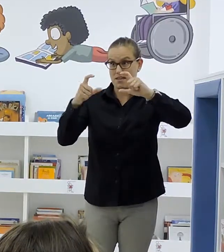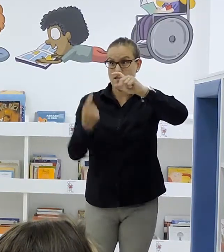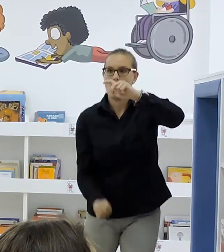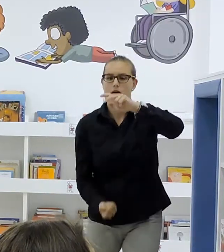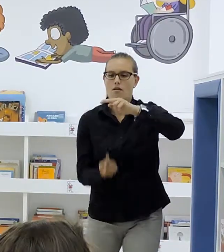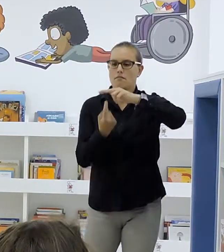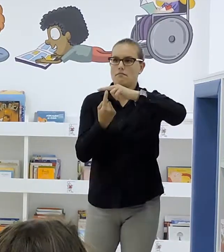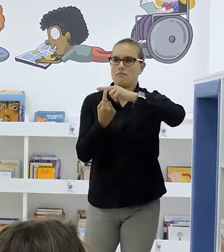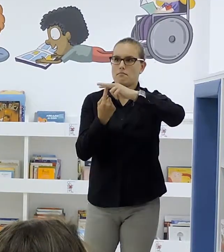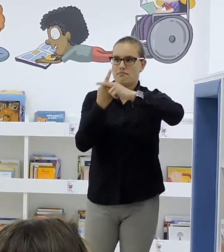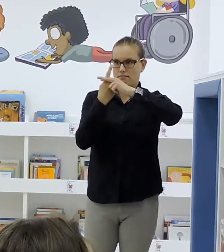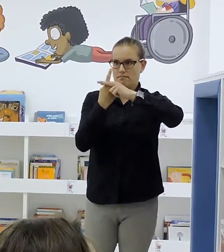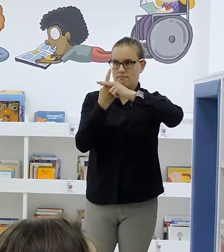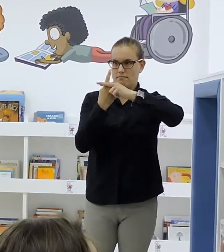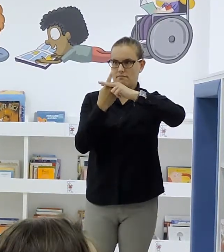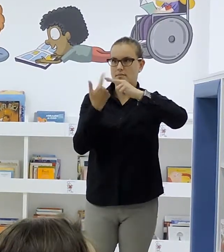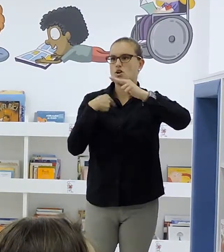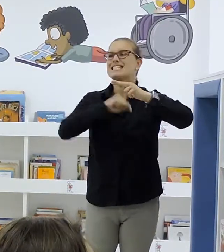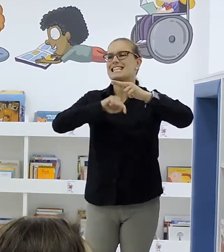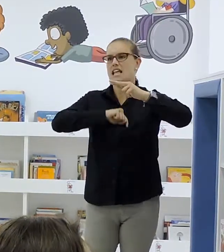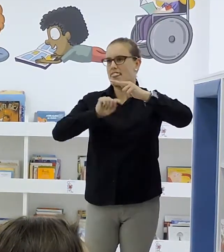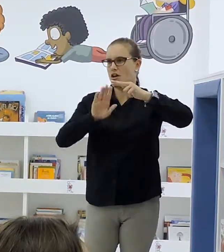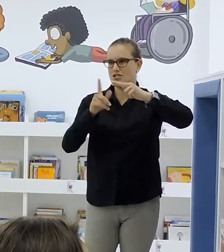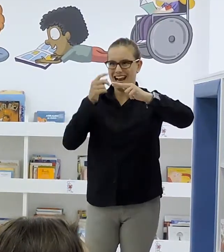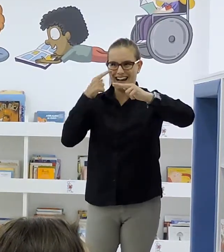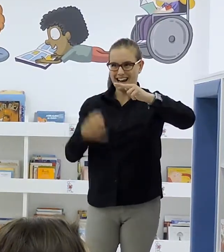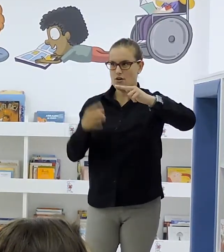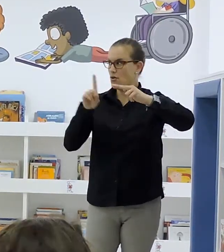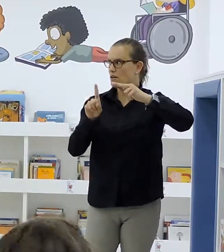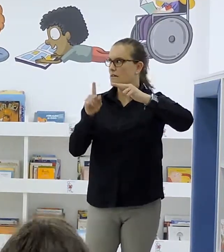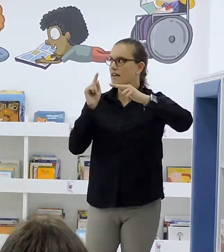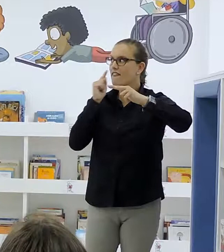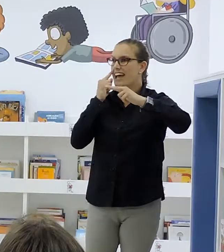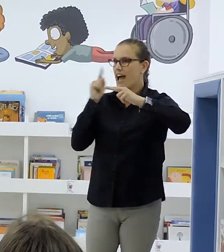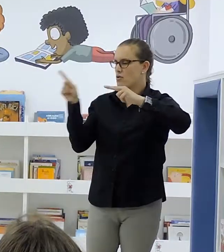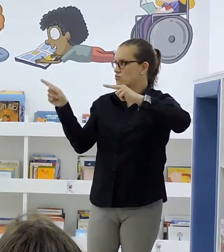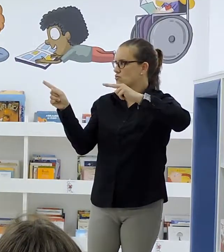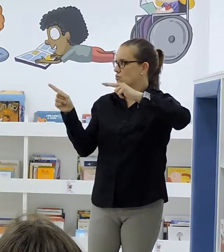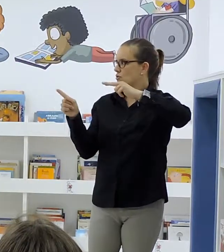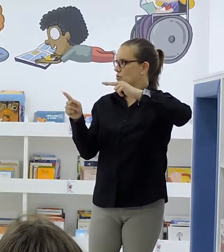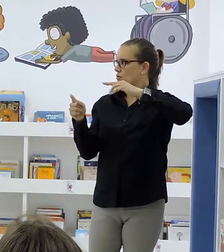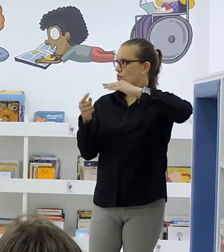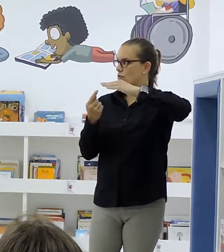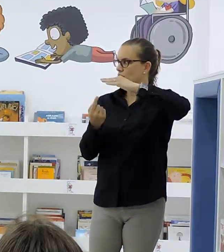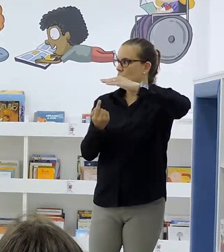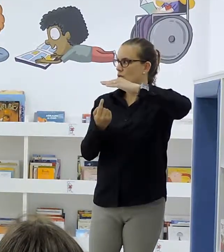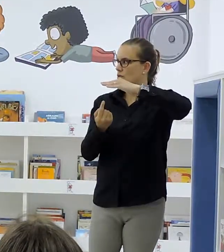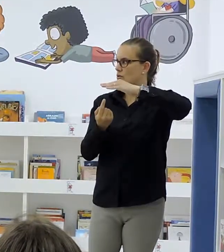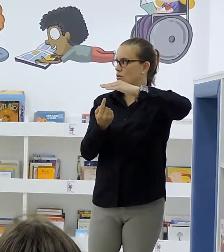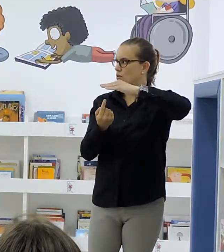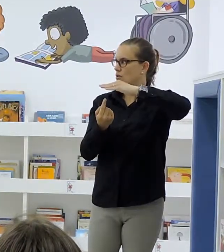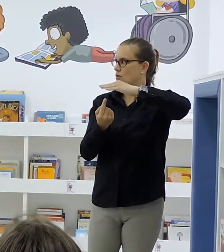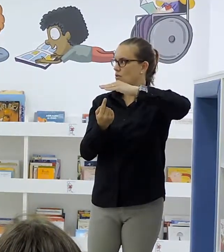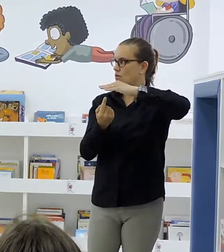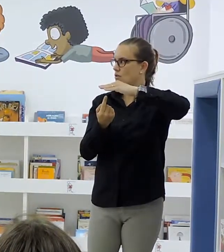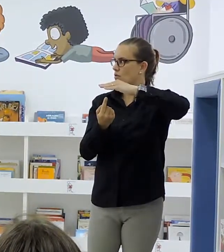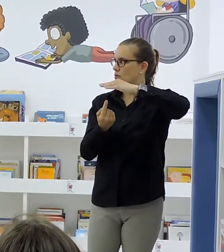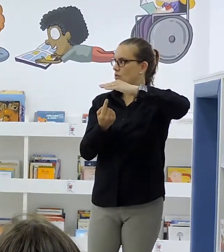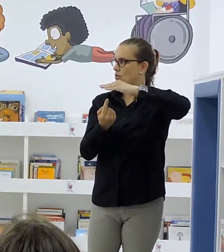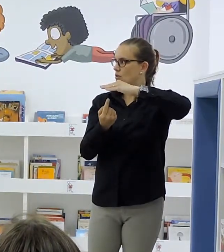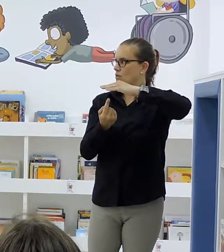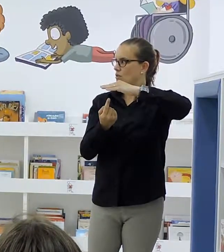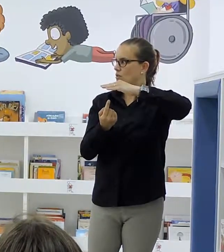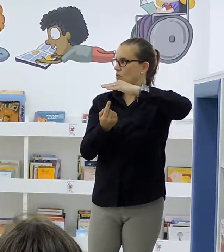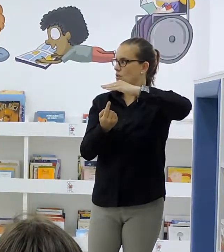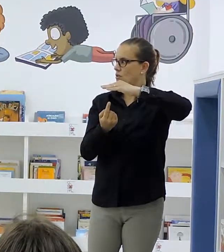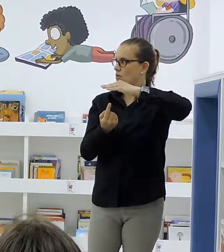atravesado. Y eso es una sensación, ¿vale? Así que fijaros muy bien, por esta zona tiene que salir. Allá va. 1, 2